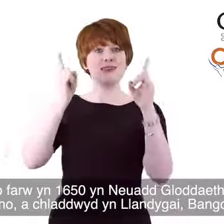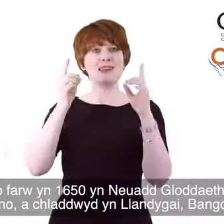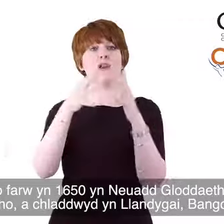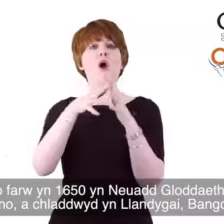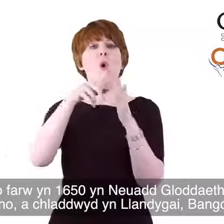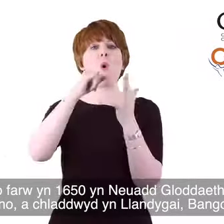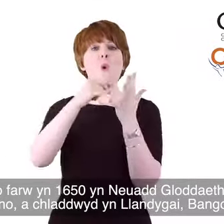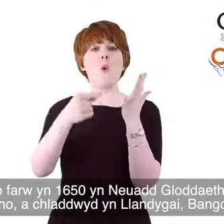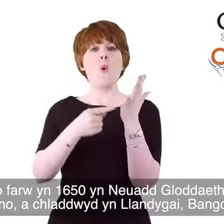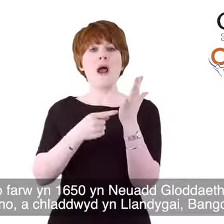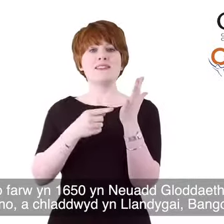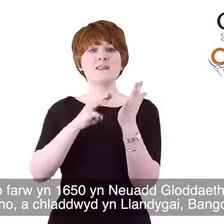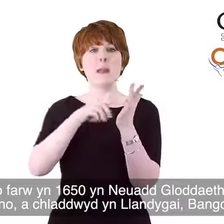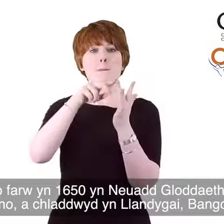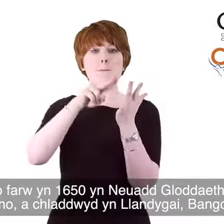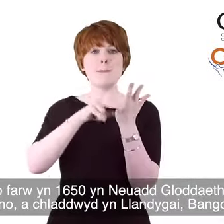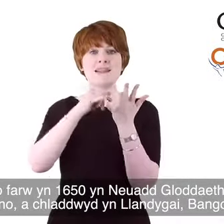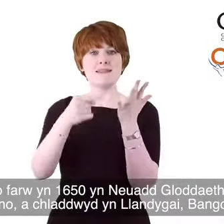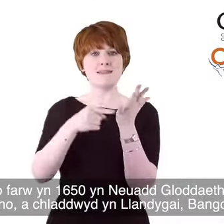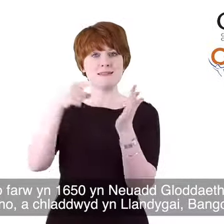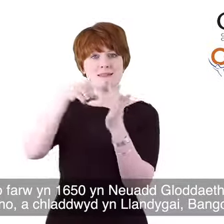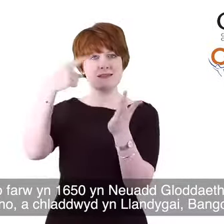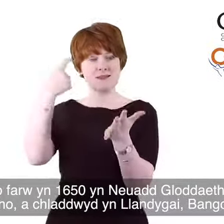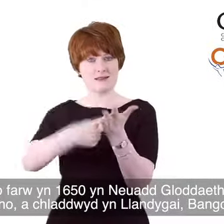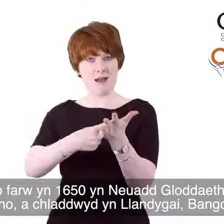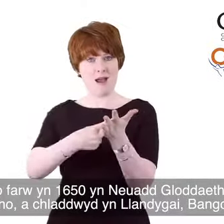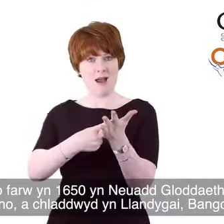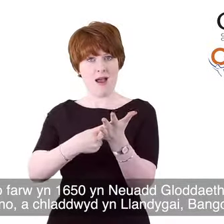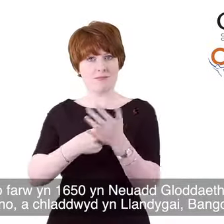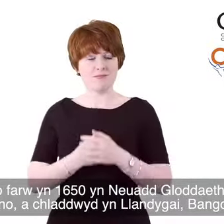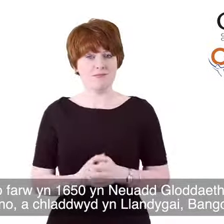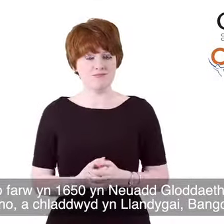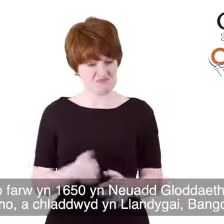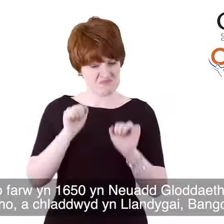1650 yn neuadd Glywodaeth Llandudno a chladdwyd yn Llandigau, Bangor.